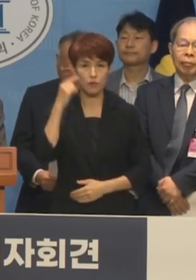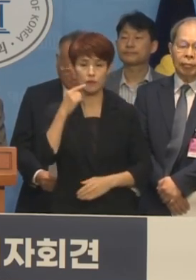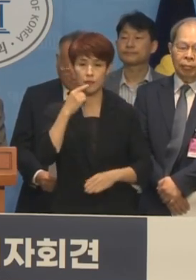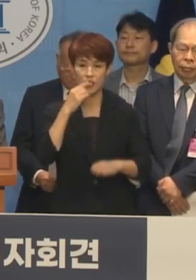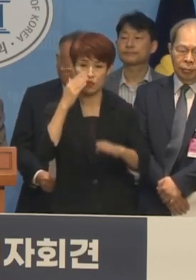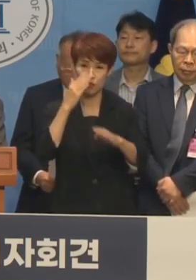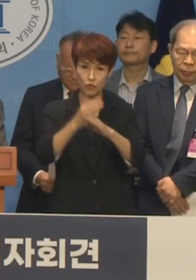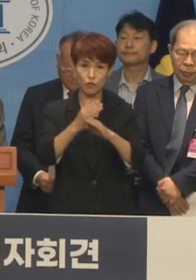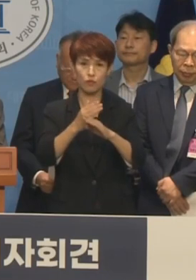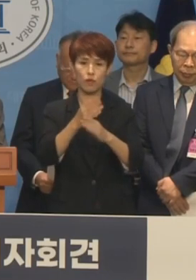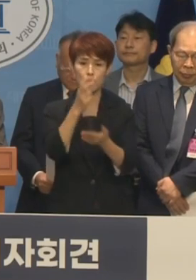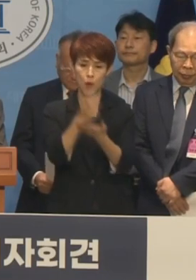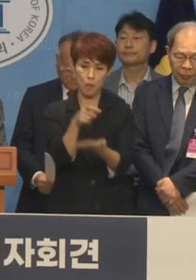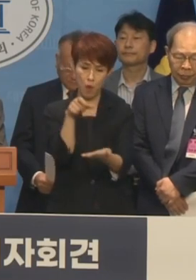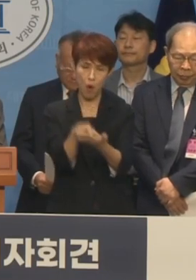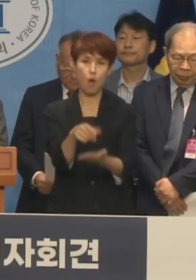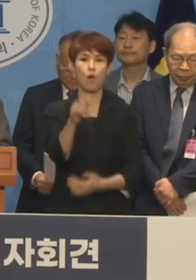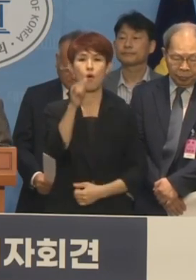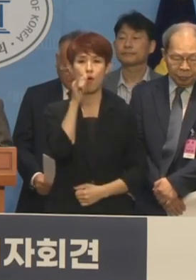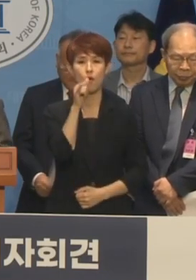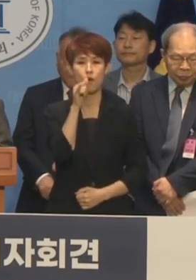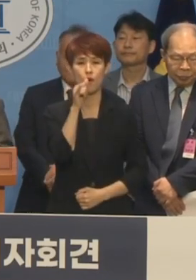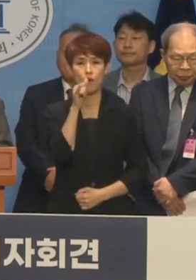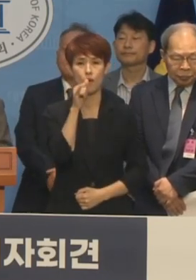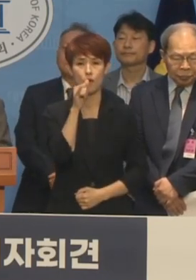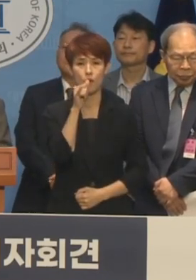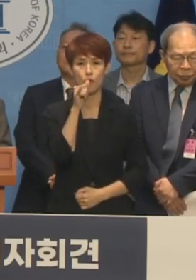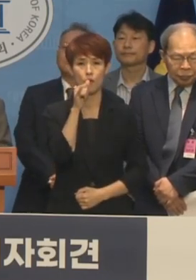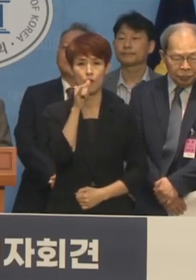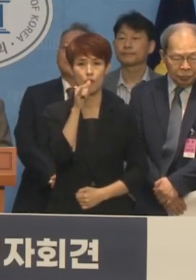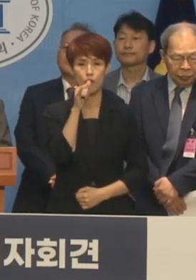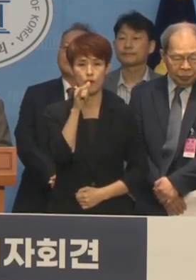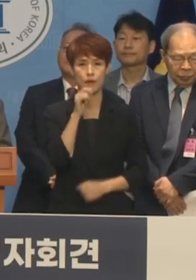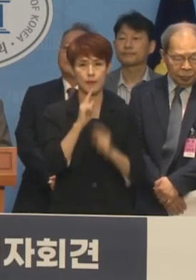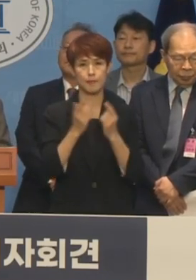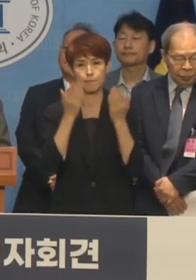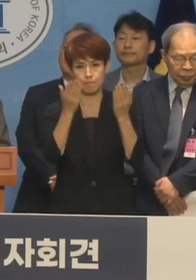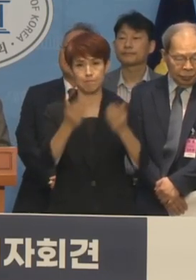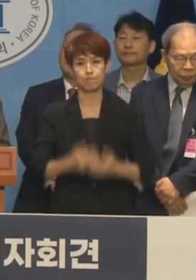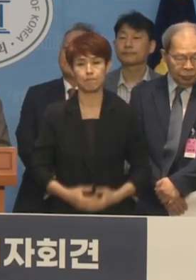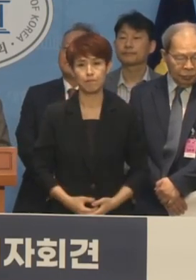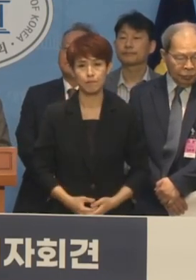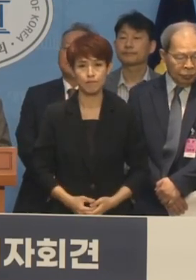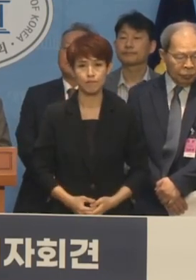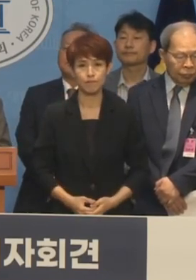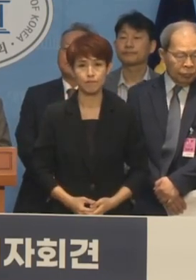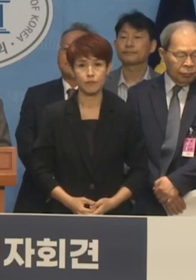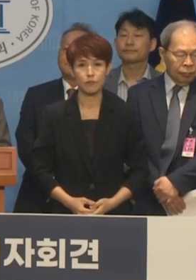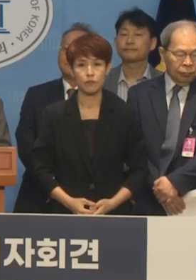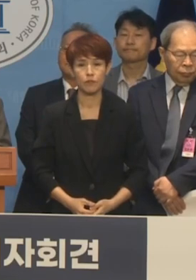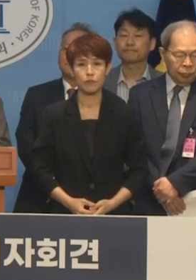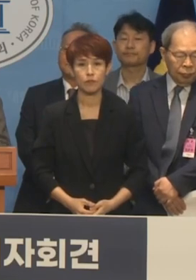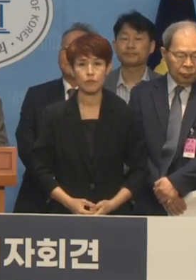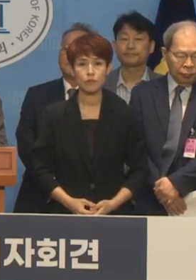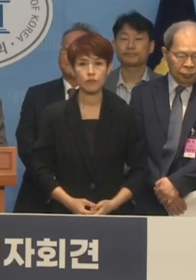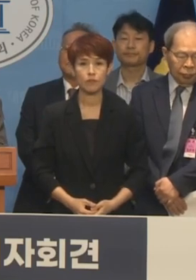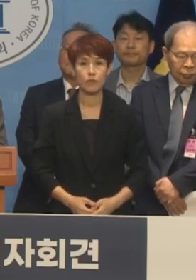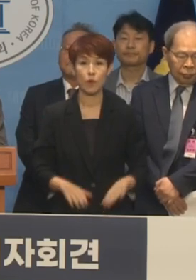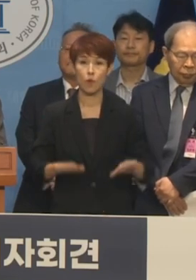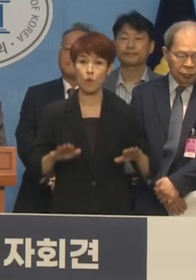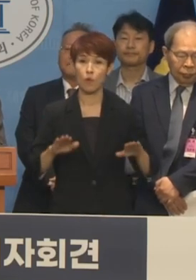헌법에 새기고 기록하고 있다는 점을 분명히 말씀을 드립니다. 그렇다면